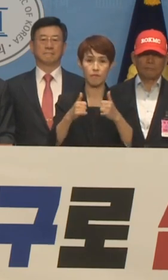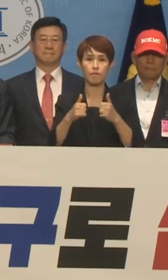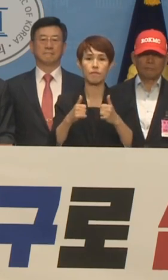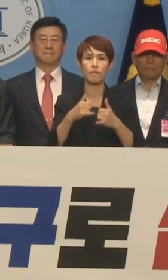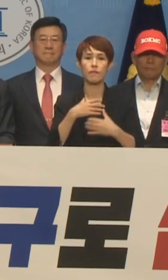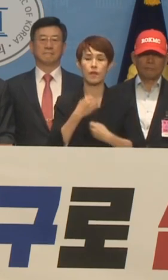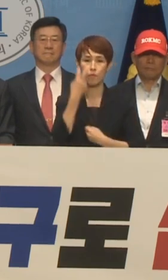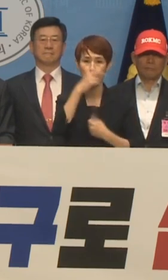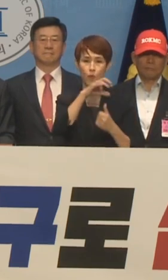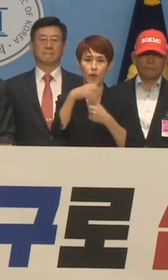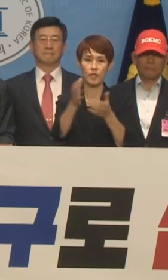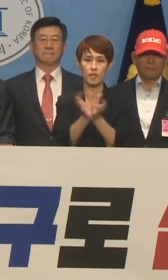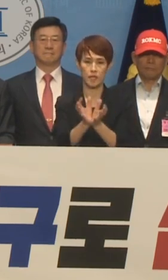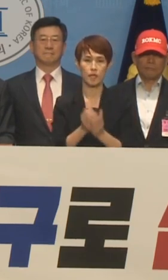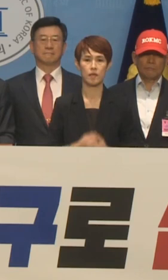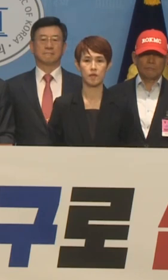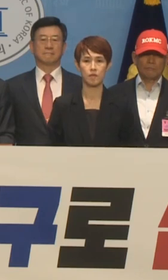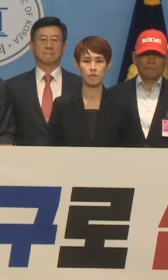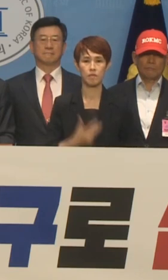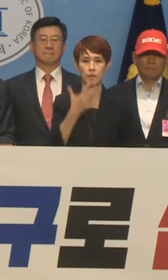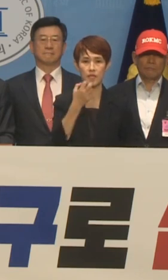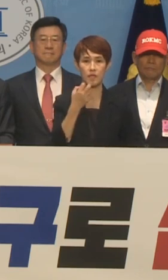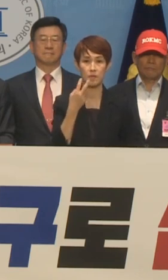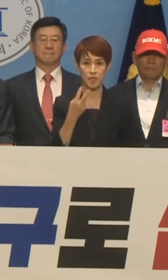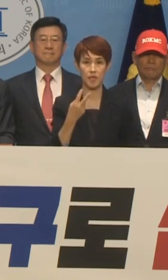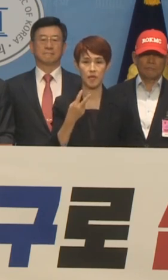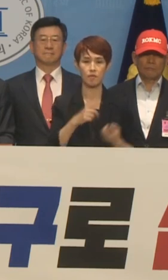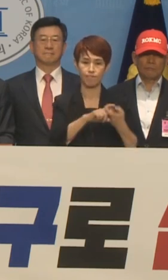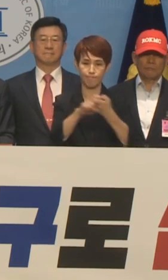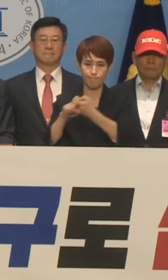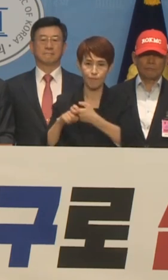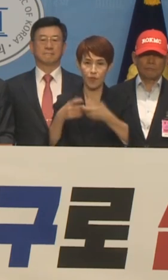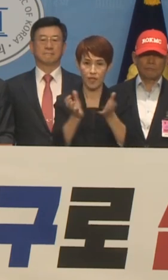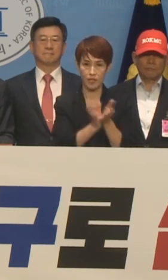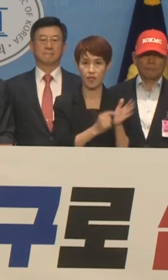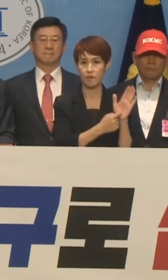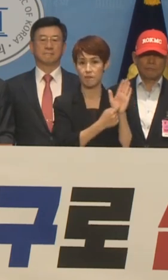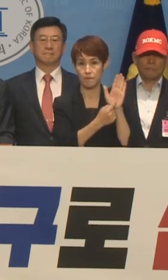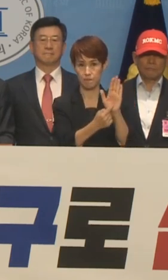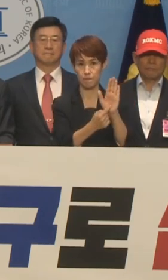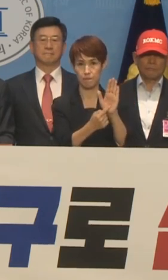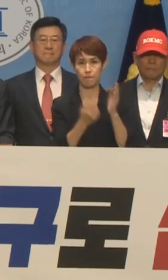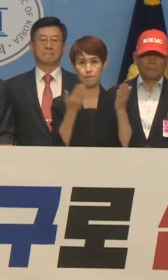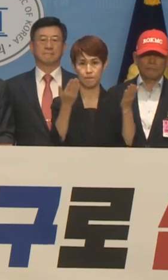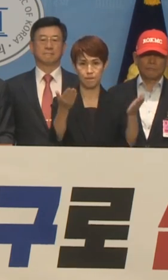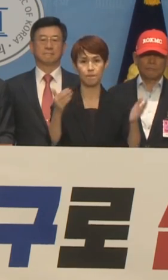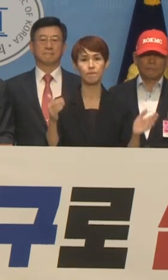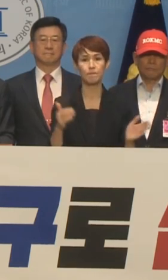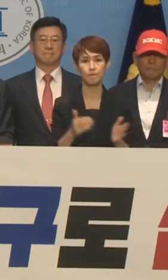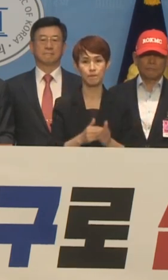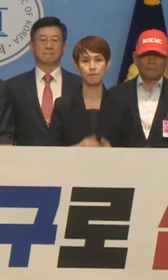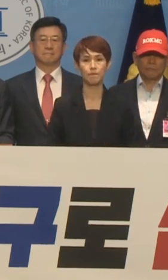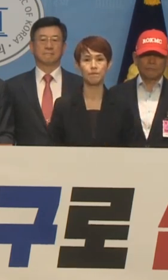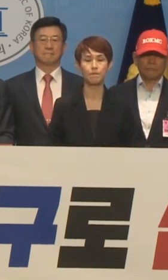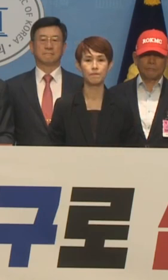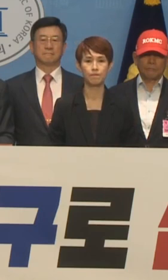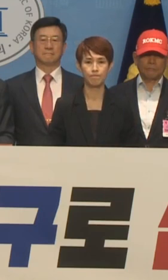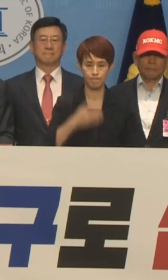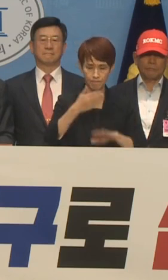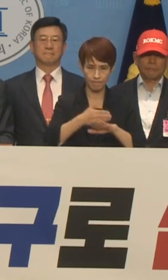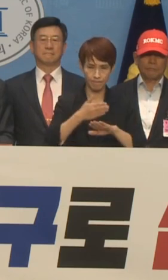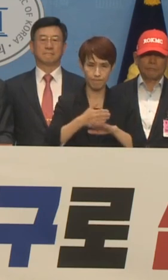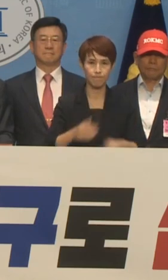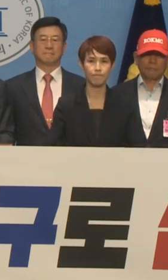안보단체 일동 82개 산하 및 협력단체의 일동으로 이상과 같이 호소합니다.